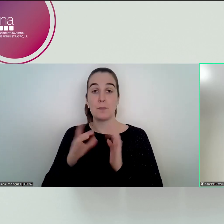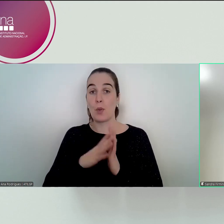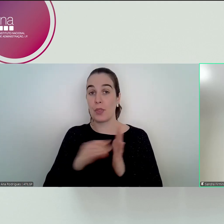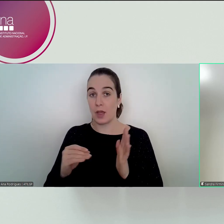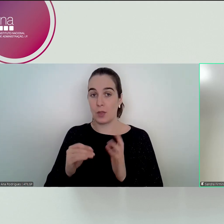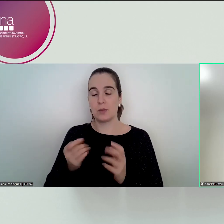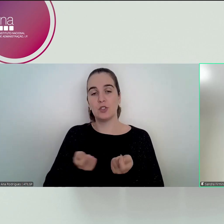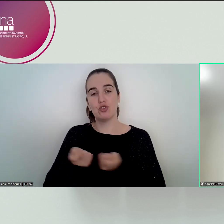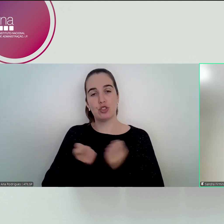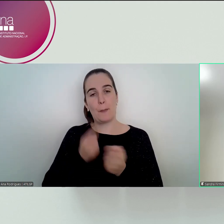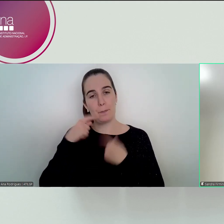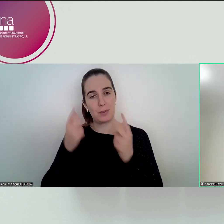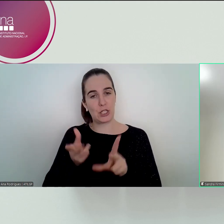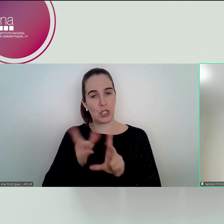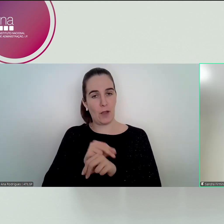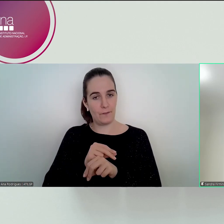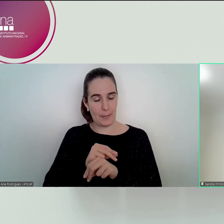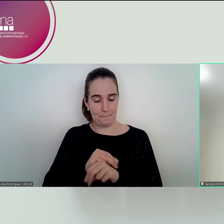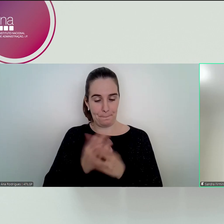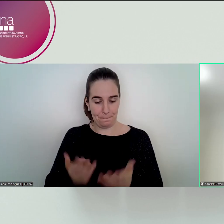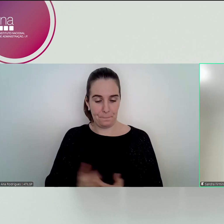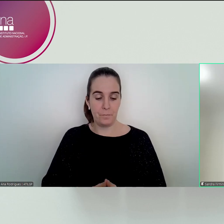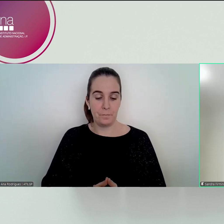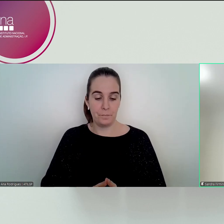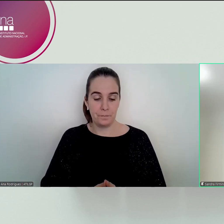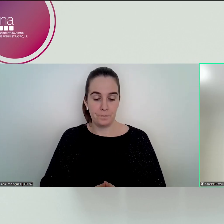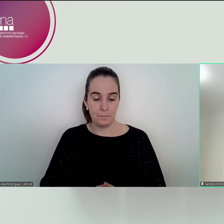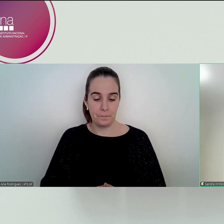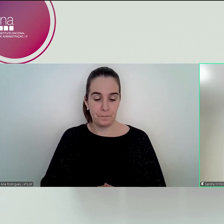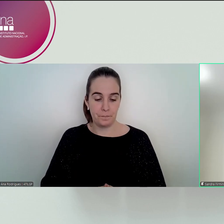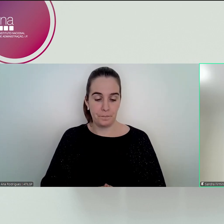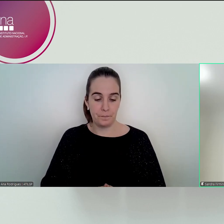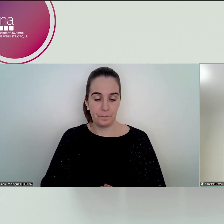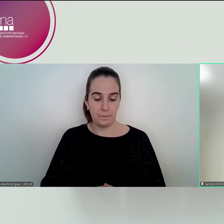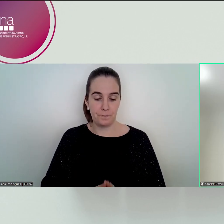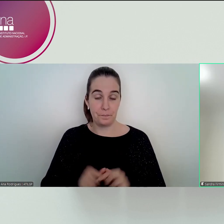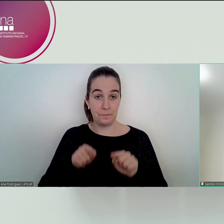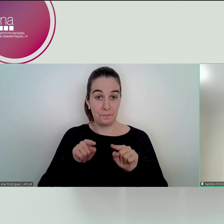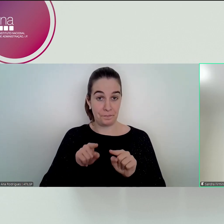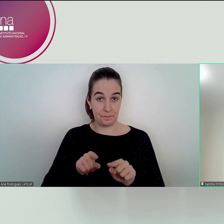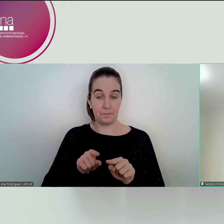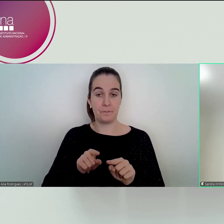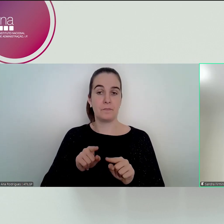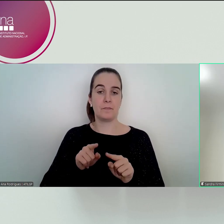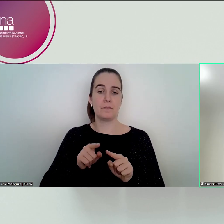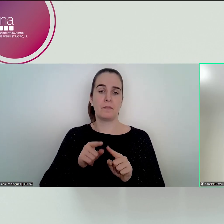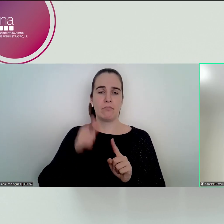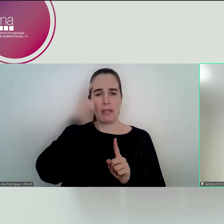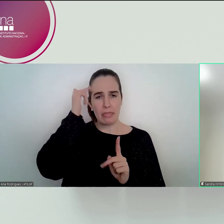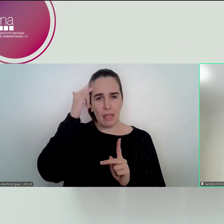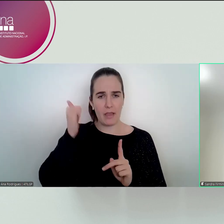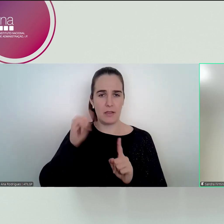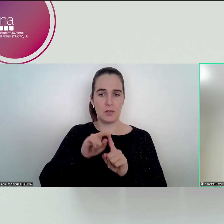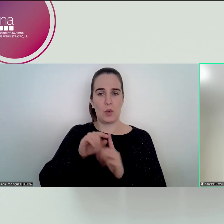nova gestão pública. E, de facto, quer essas iniciativas de contratação